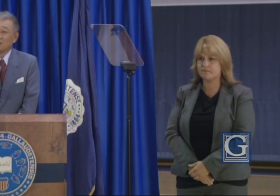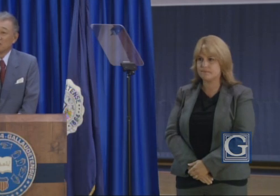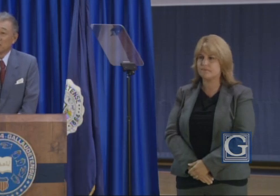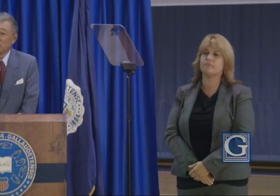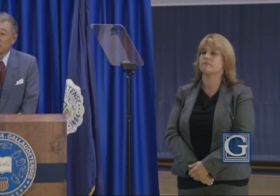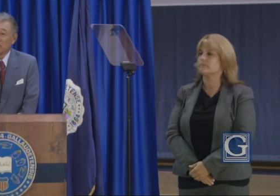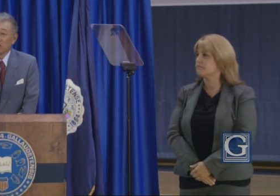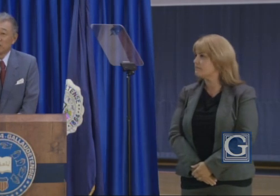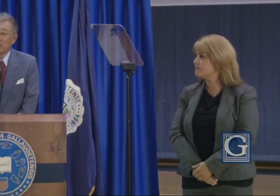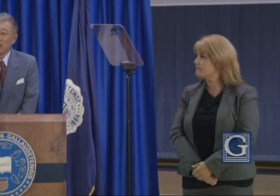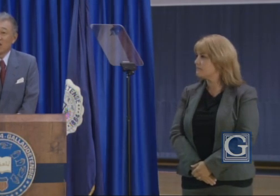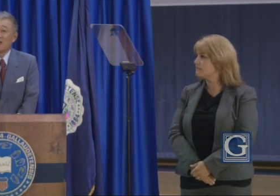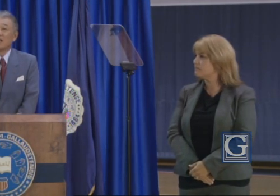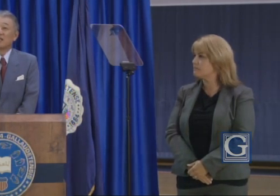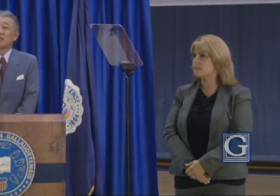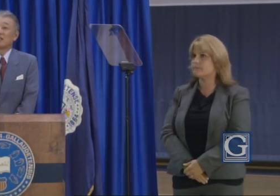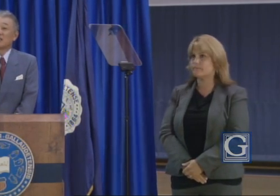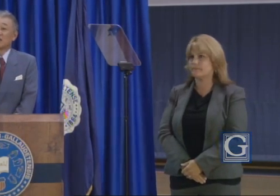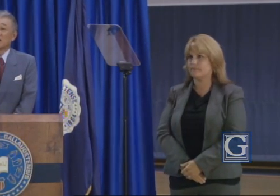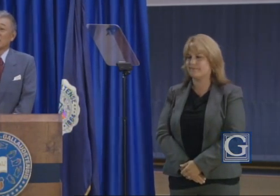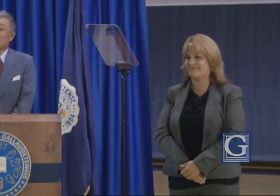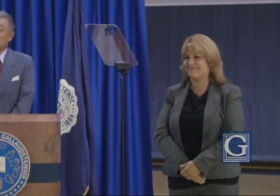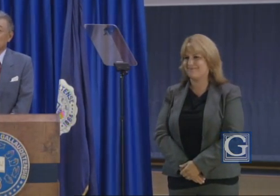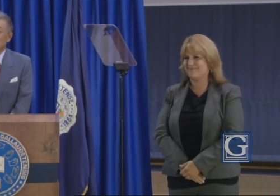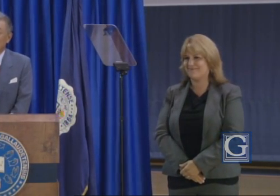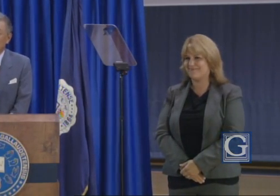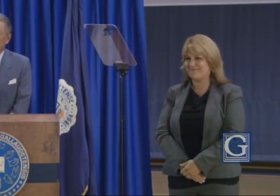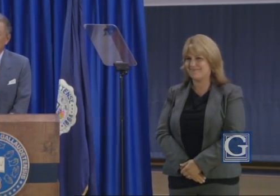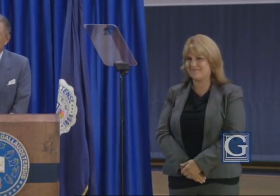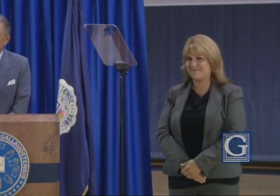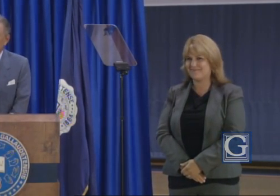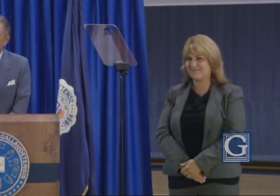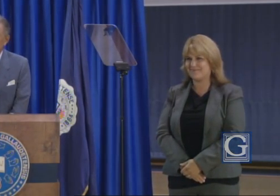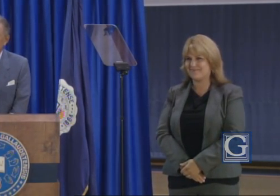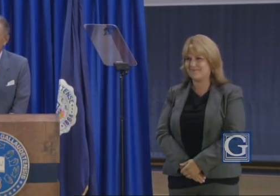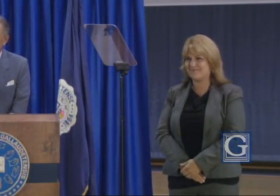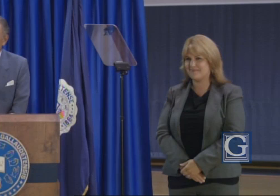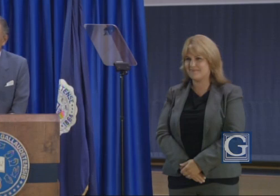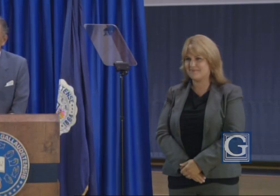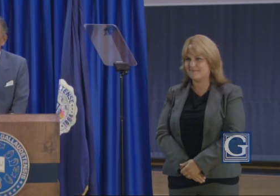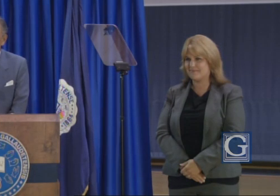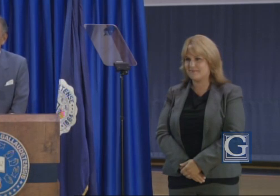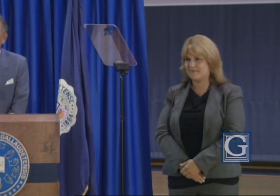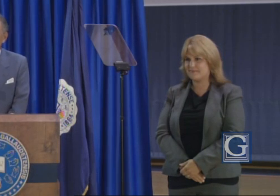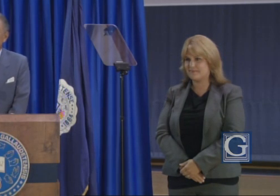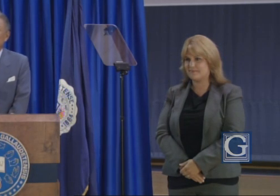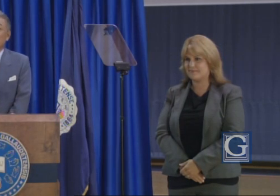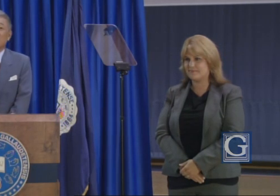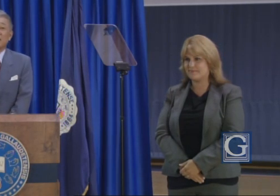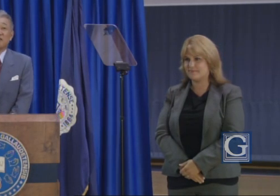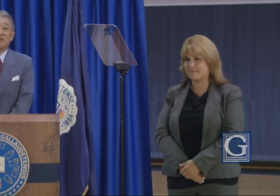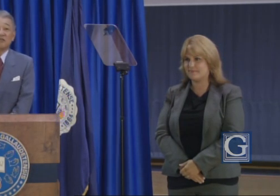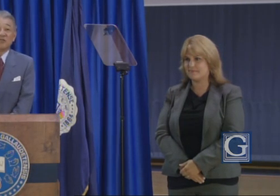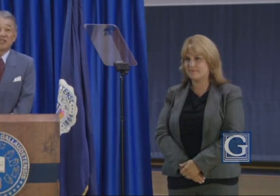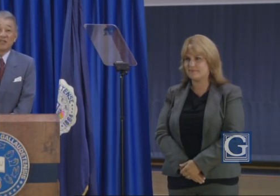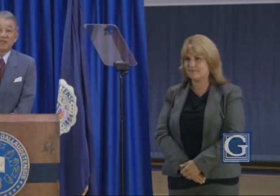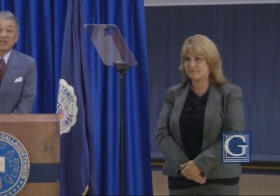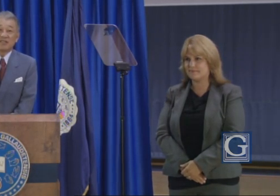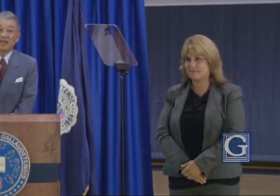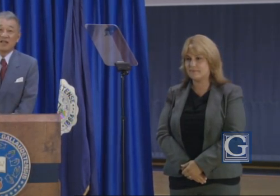私はまだまだ東南アジアを中心にしてデフの皆様方が